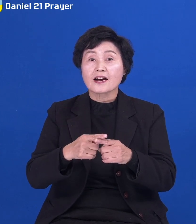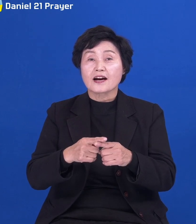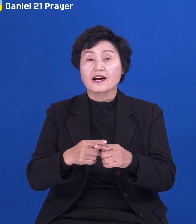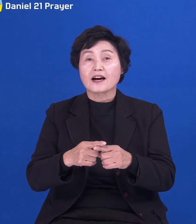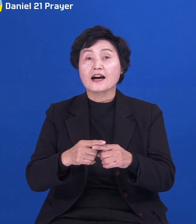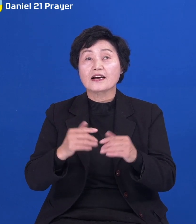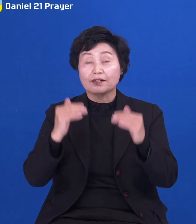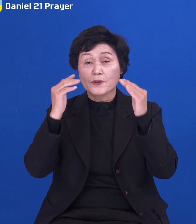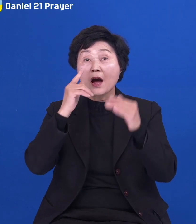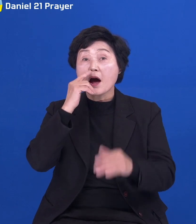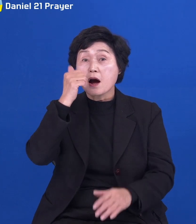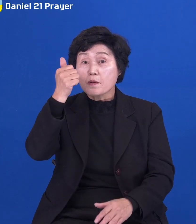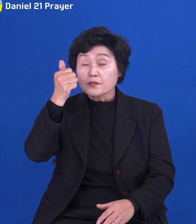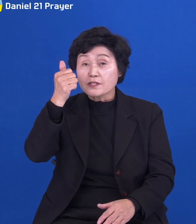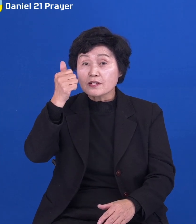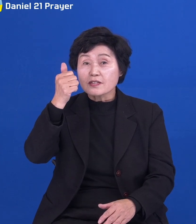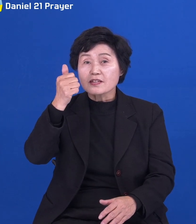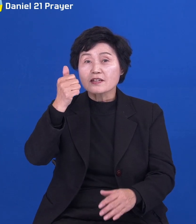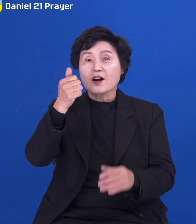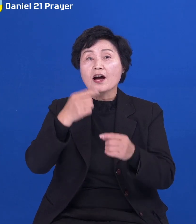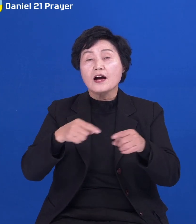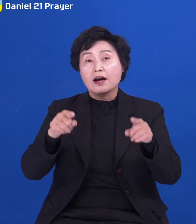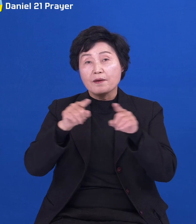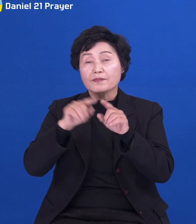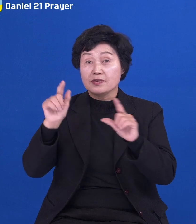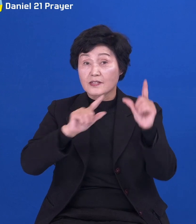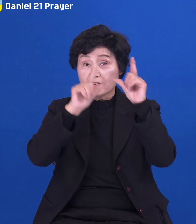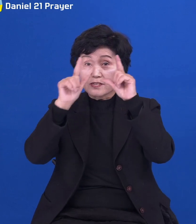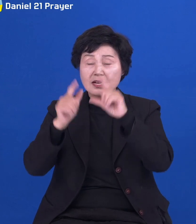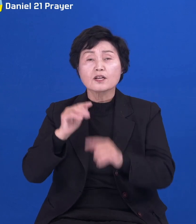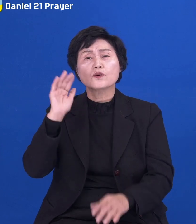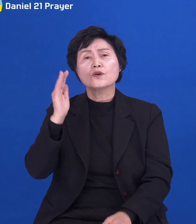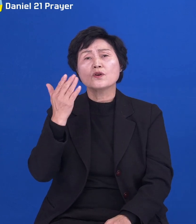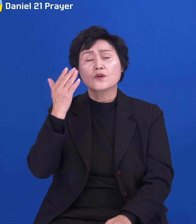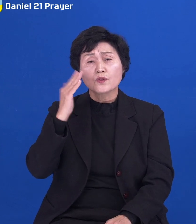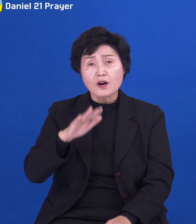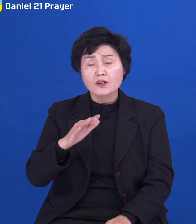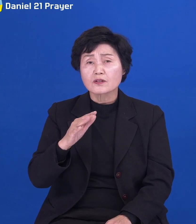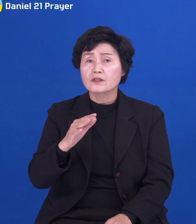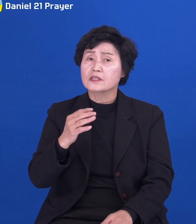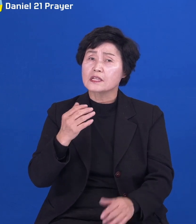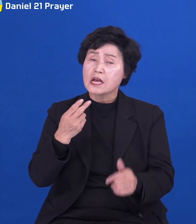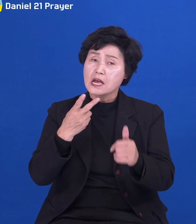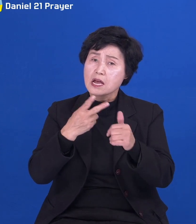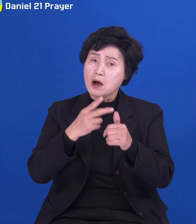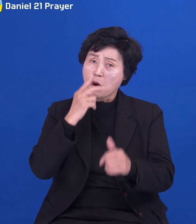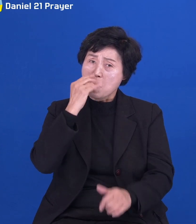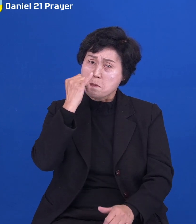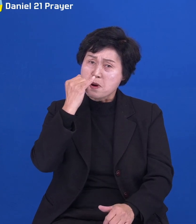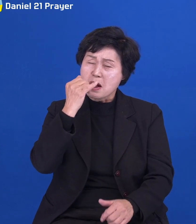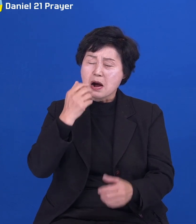근데 아버지한테 갔지만 저희 새어머니하고 마찰이 너무 심했고 새어머니의